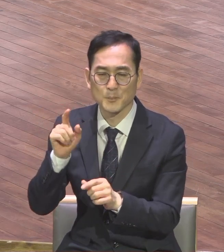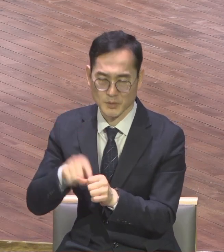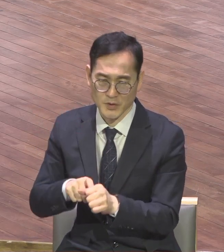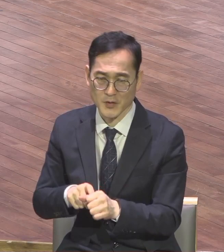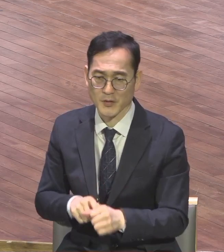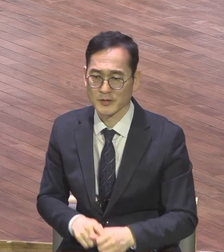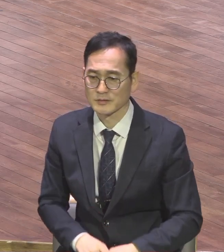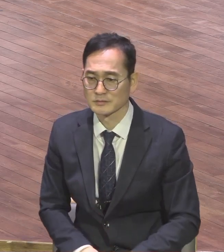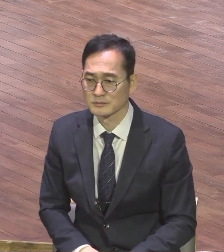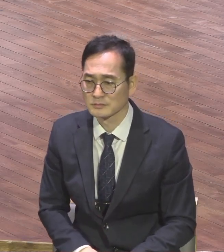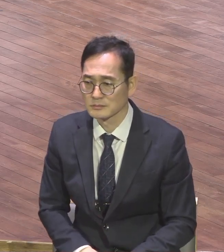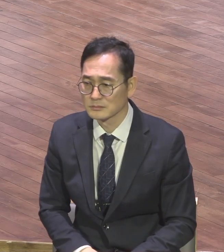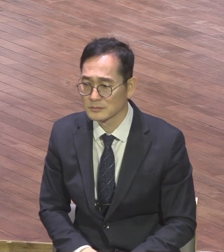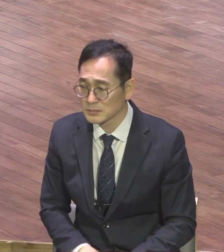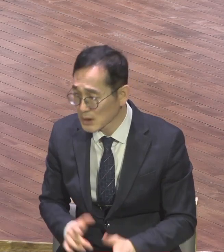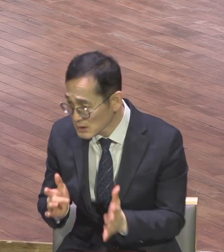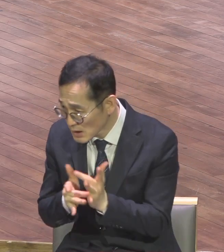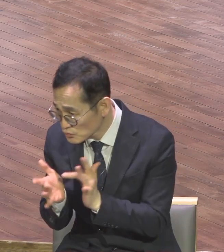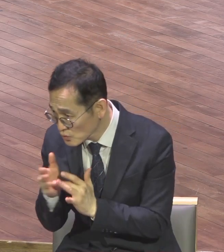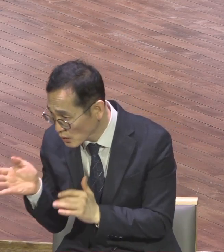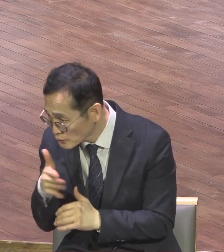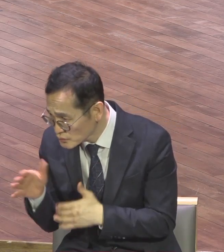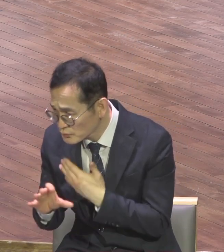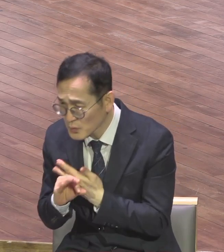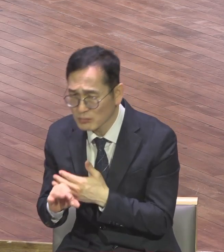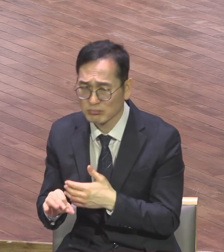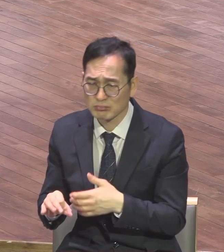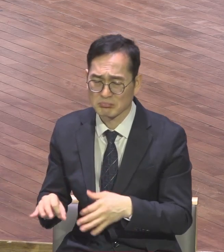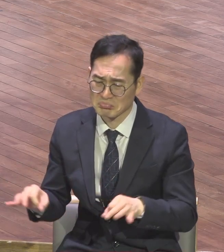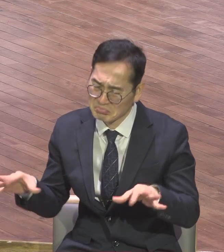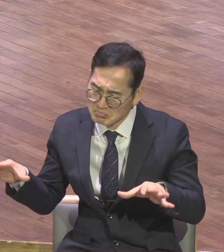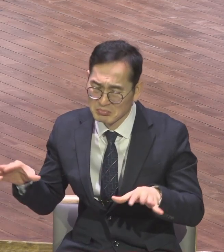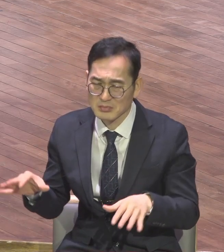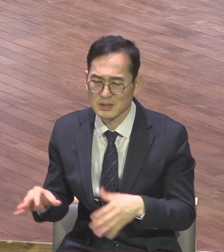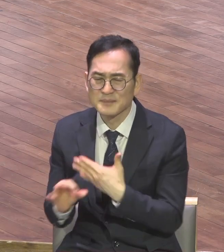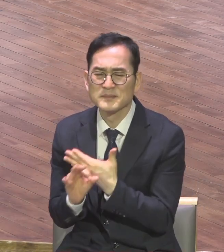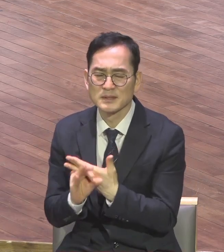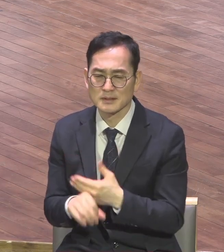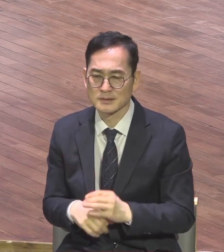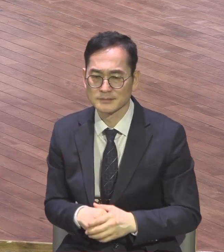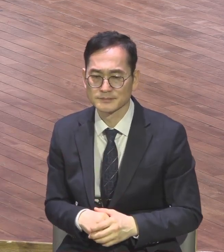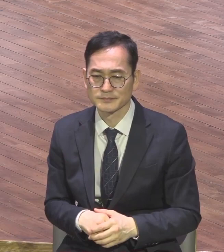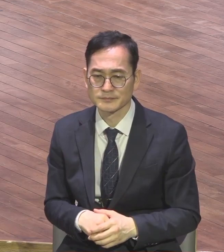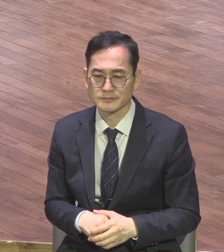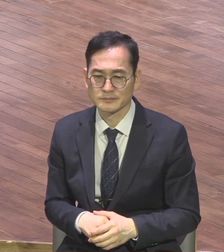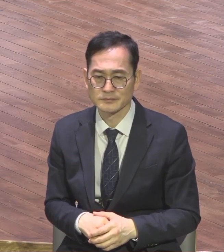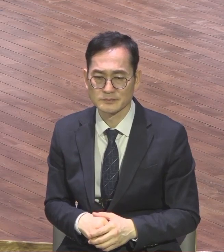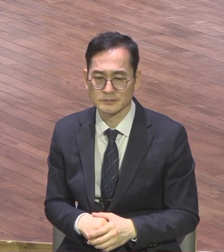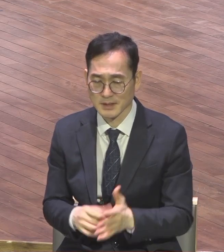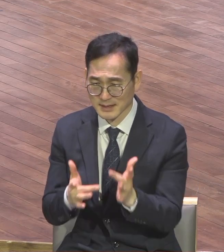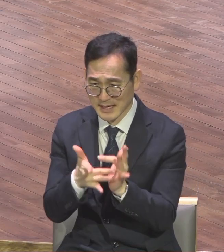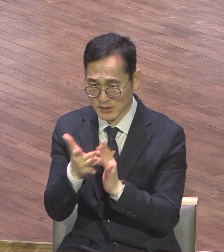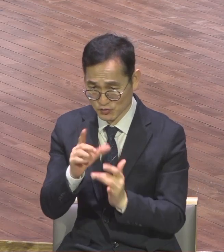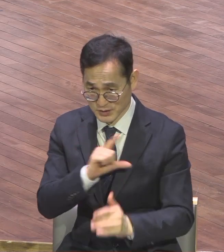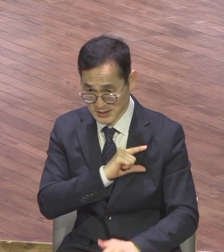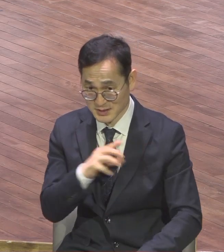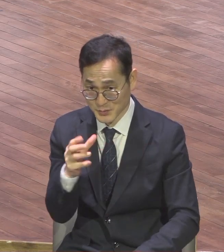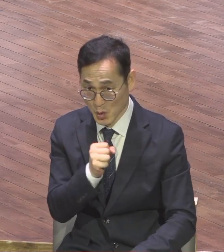뭐 행복합니까? 둘러싸여 있는 이 사단의 망대를 예수 그리스도 이름으로 완전히 박살내버리고